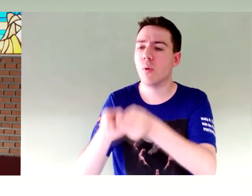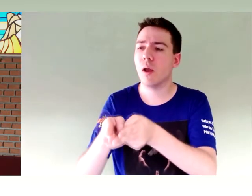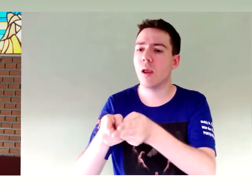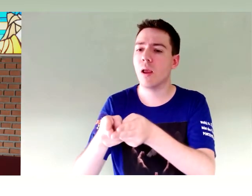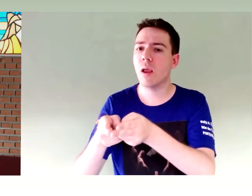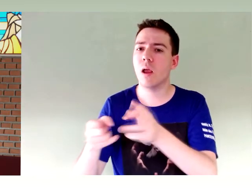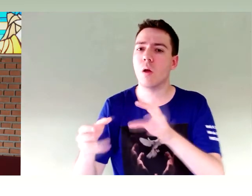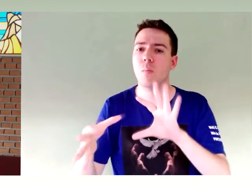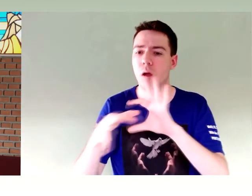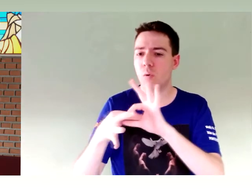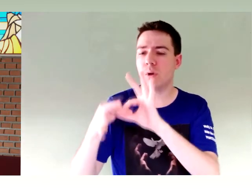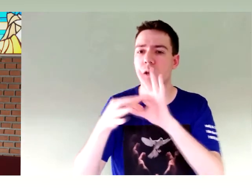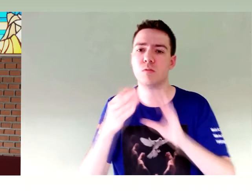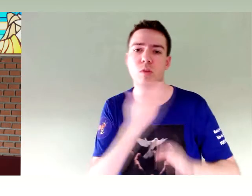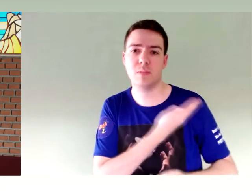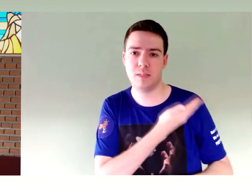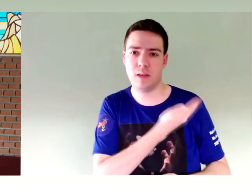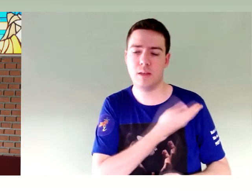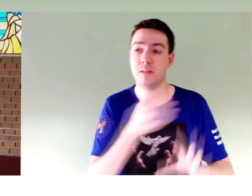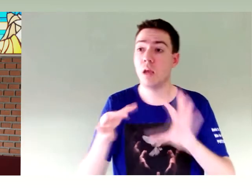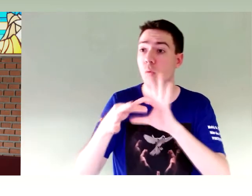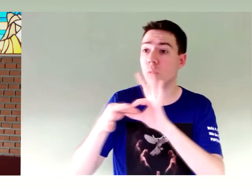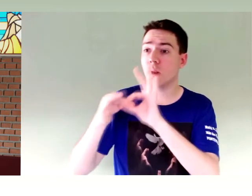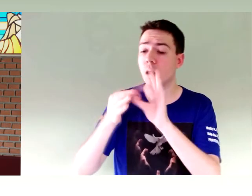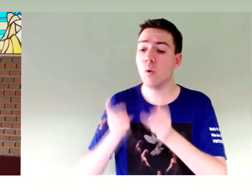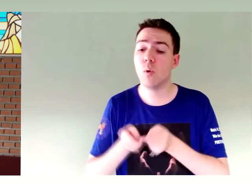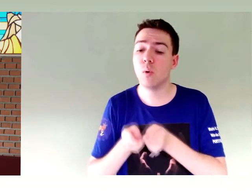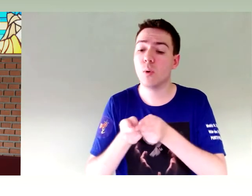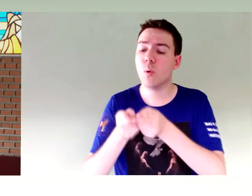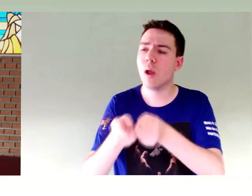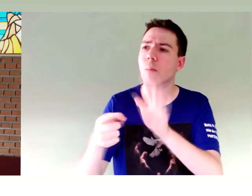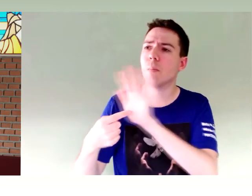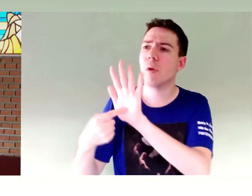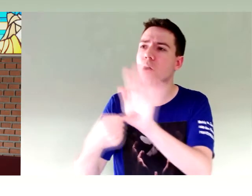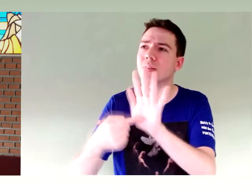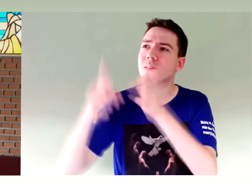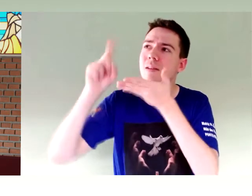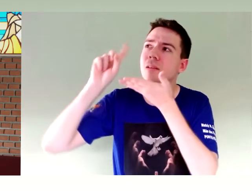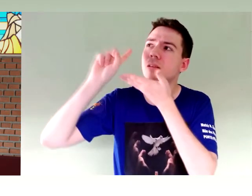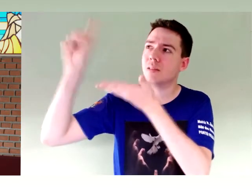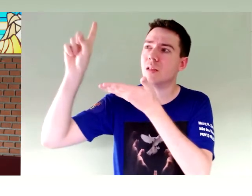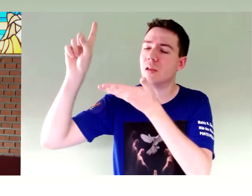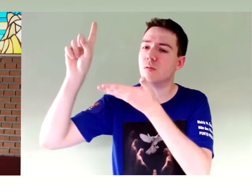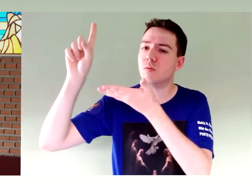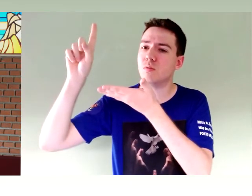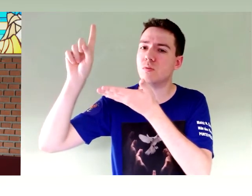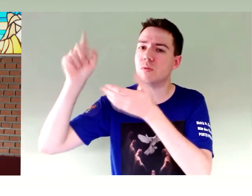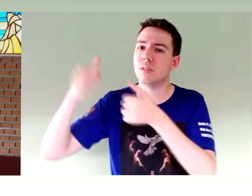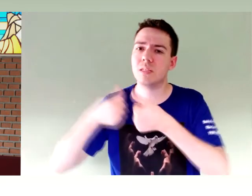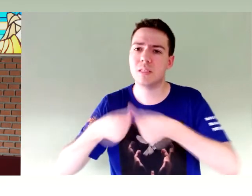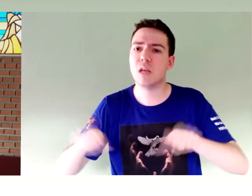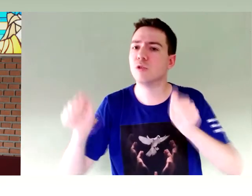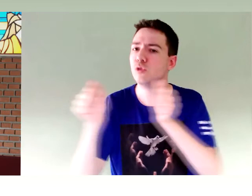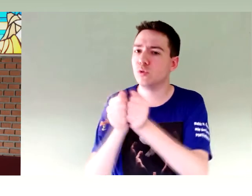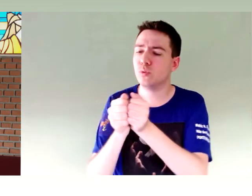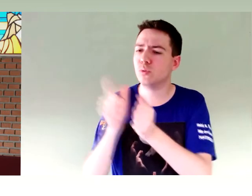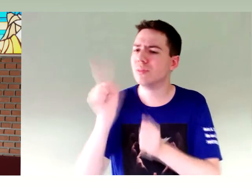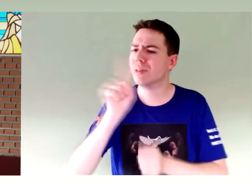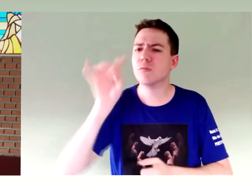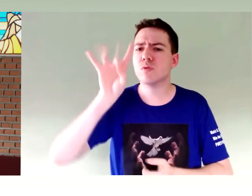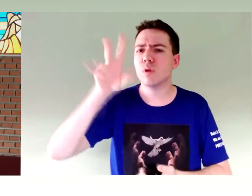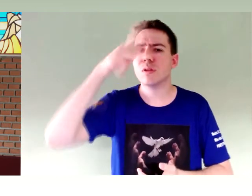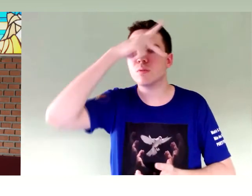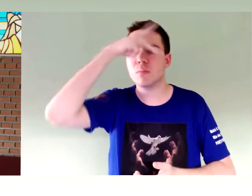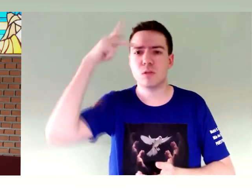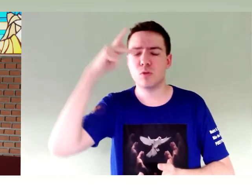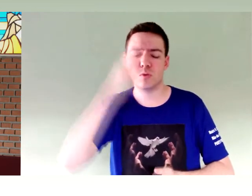pacto de amizade. Essa aliança com Noé indica que Deus se faz presente não só nos